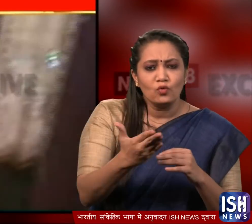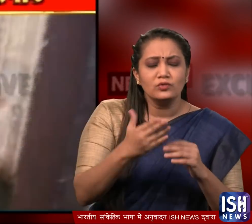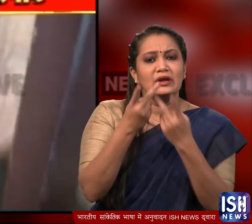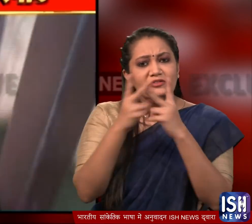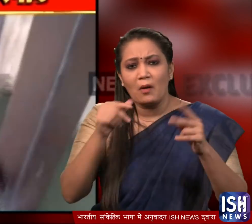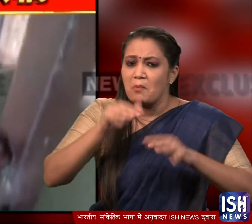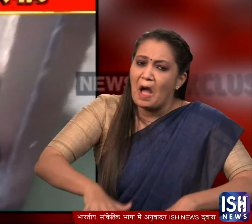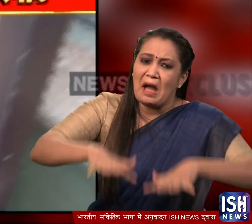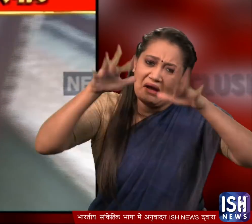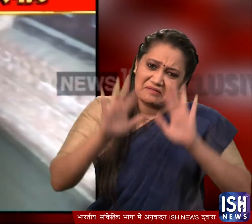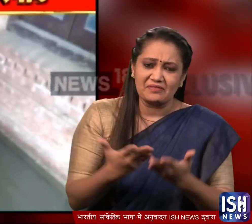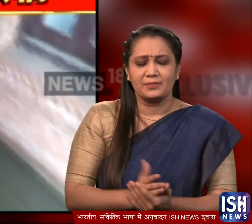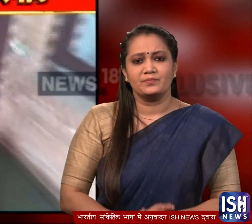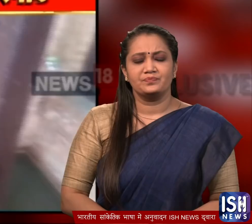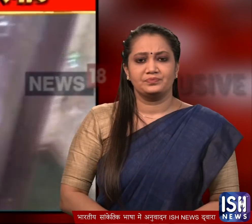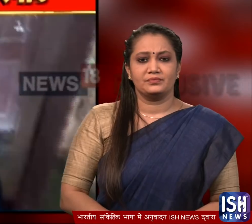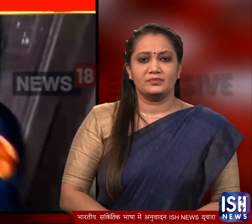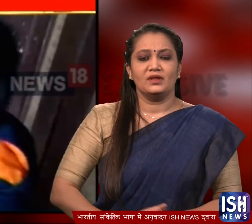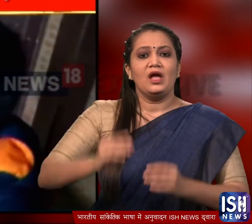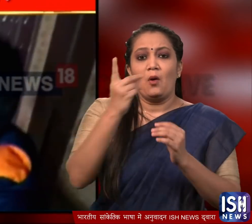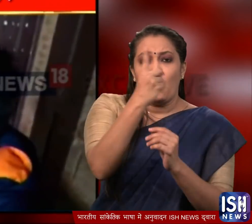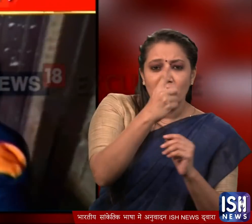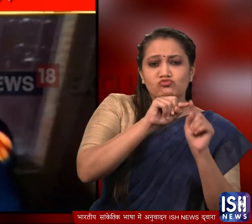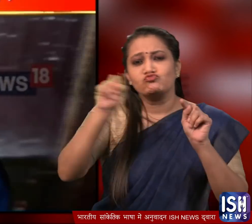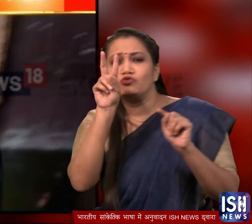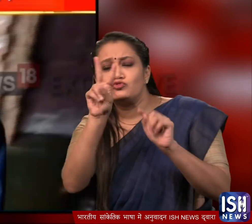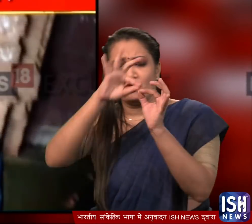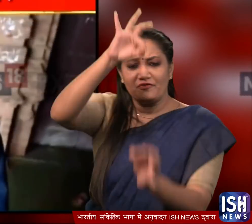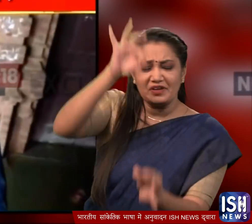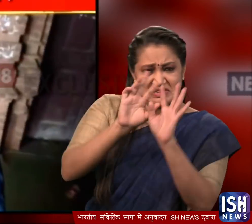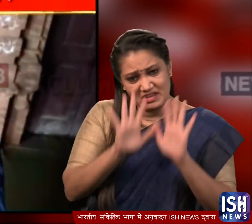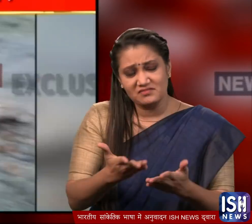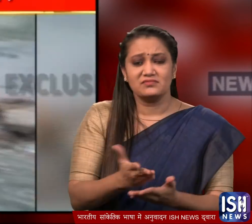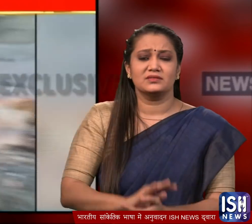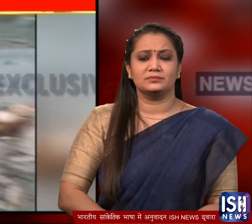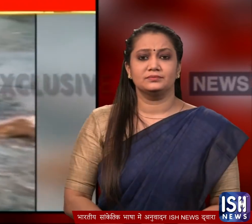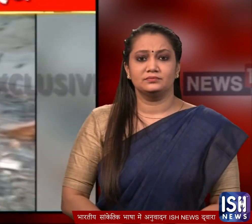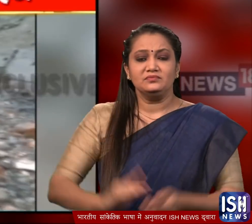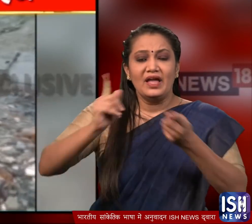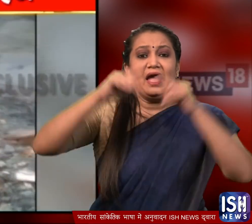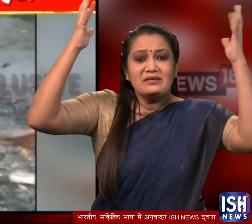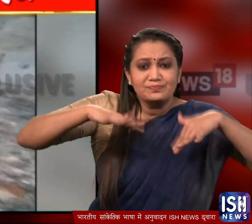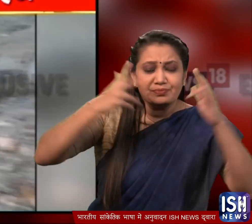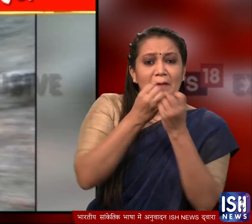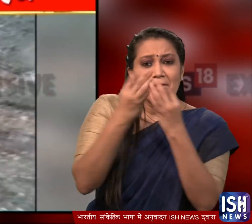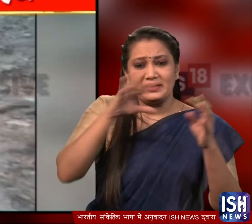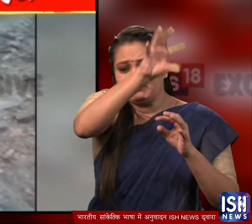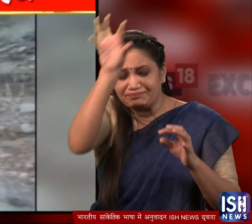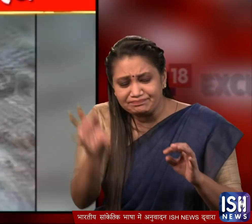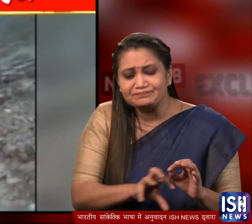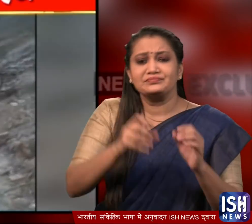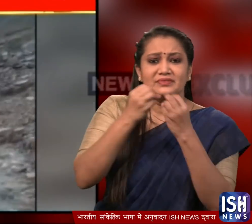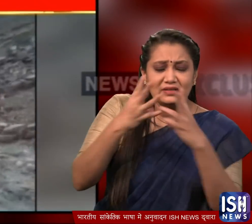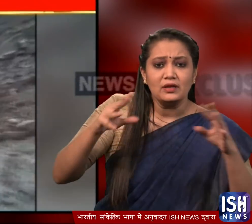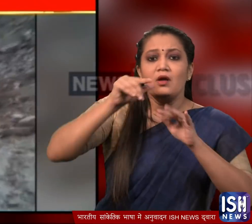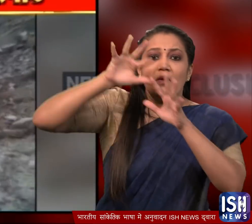जो हैं वहाँ पानी जमा हुआ है। तकरीबन इसमें 1 से 2 फीट पानी जो है इर्द गिर्द है। इस बारिश की वजह से जम्मू कश्मीर के कई